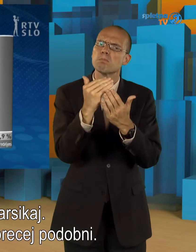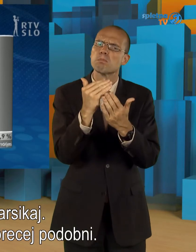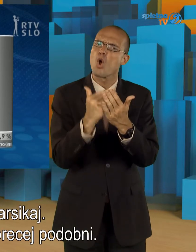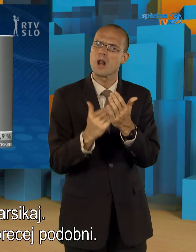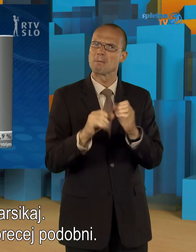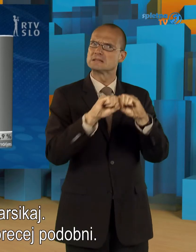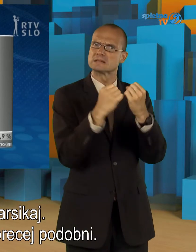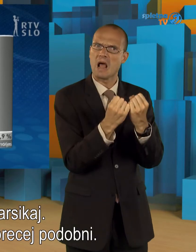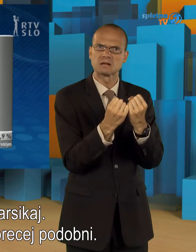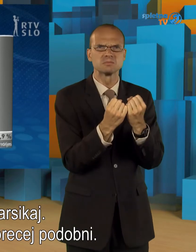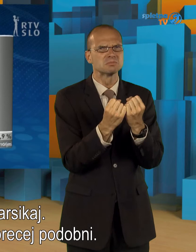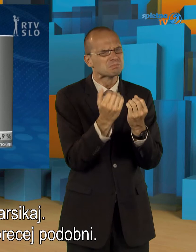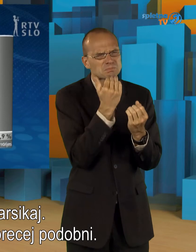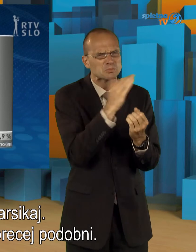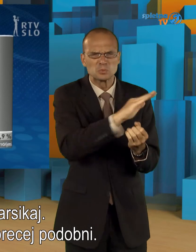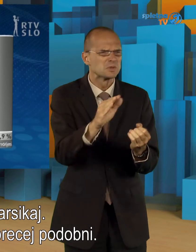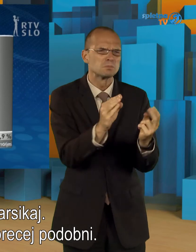Programi strank so si precej podobni.